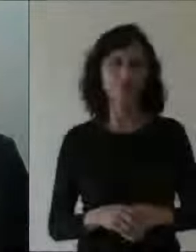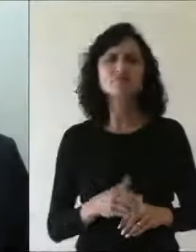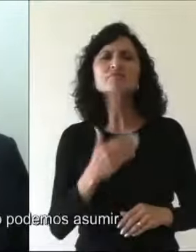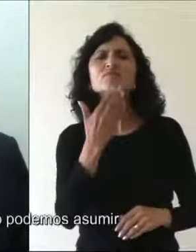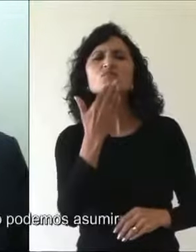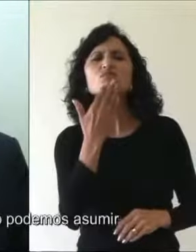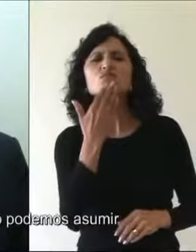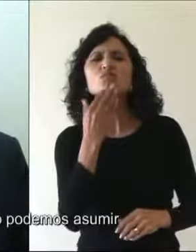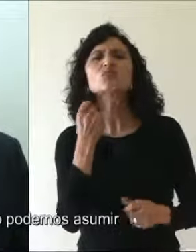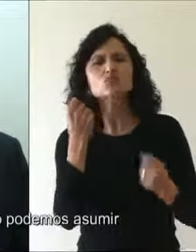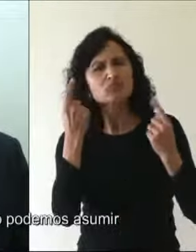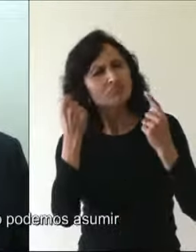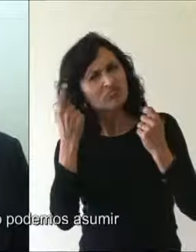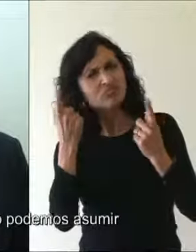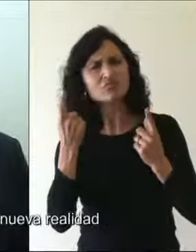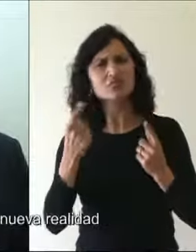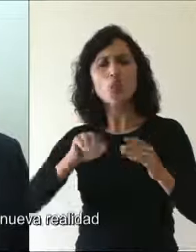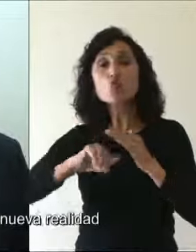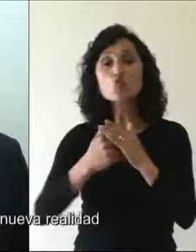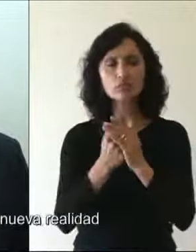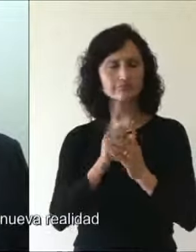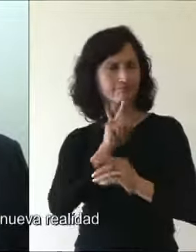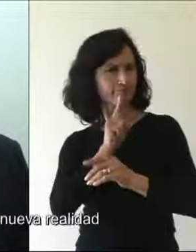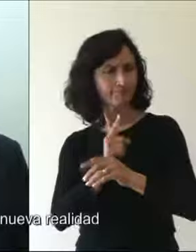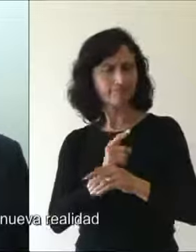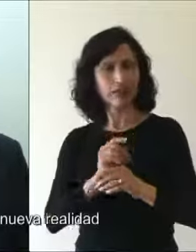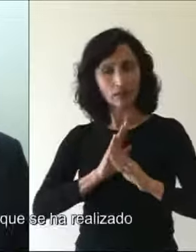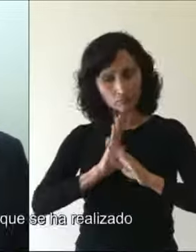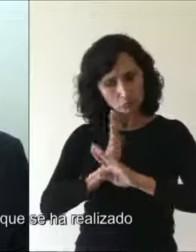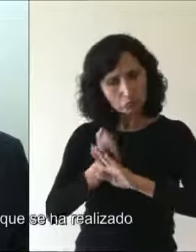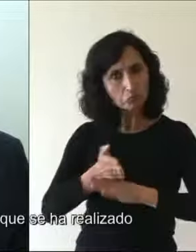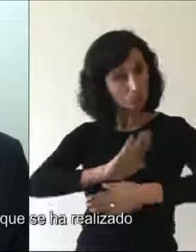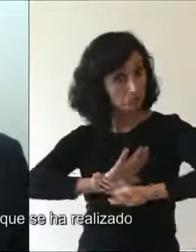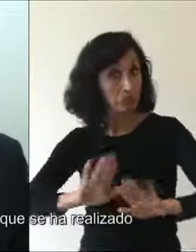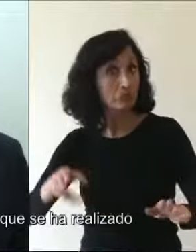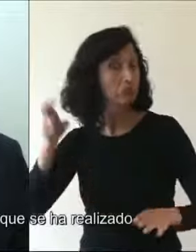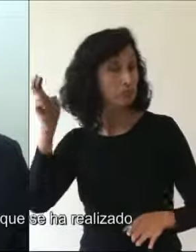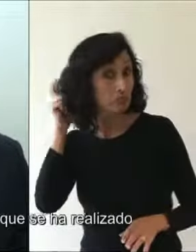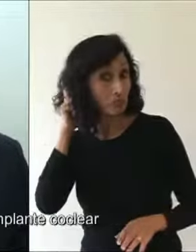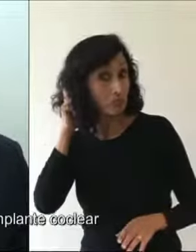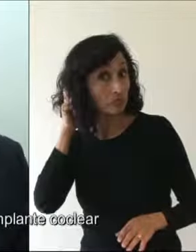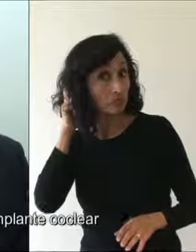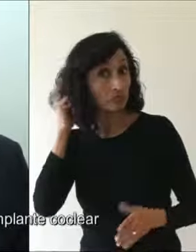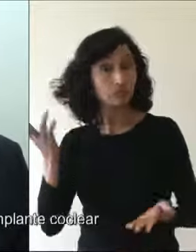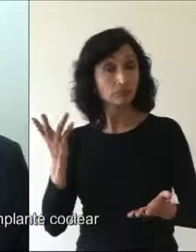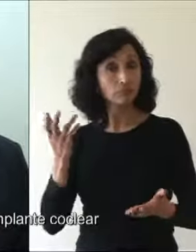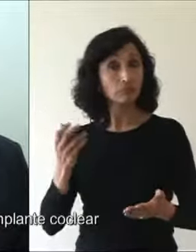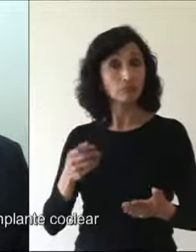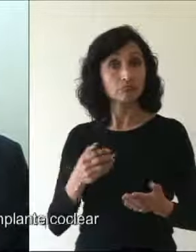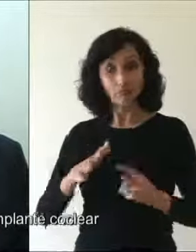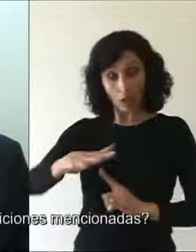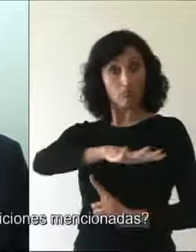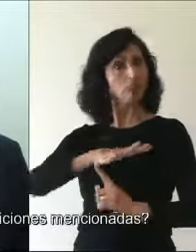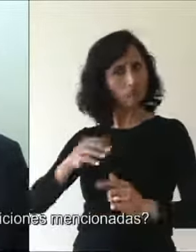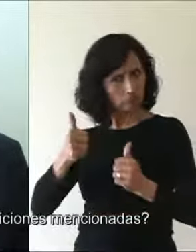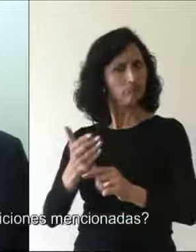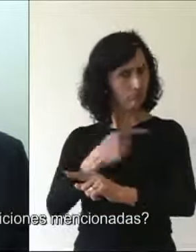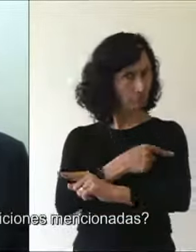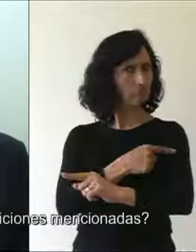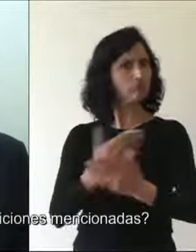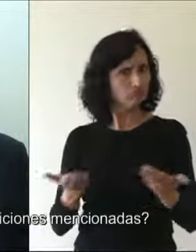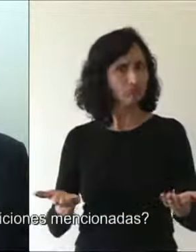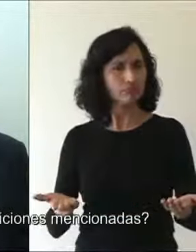importante. ¿Cómo podemos asumir esta nueva realidad una vez que se ha realizado el implante coclear en